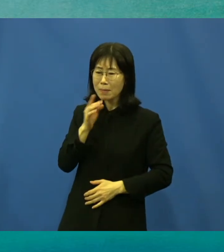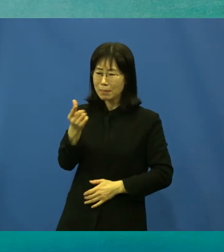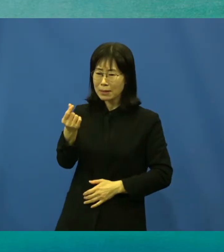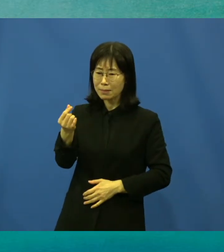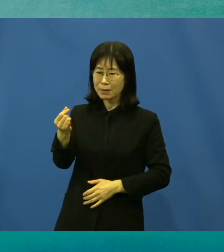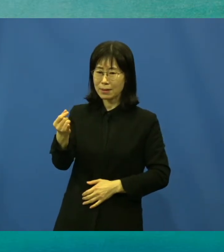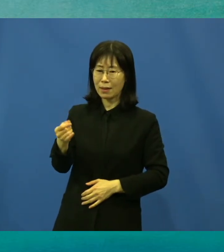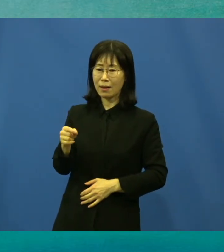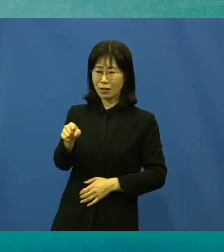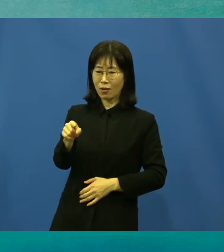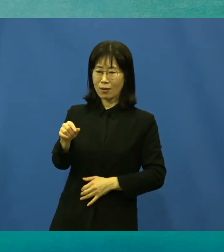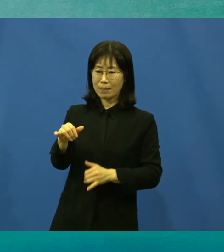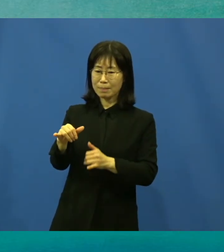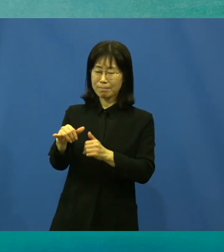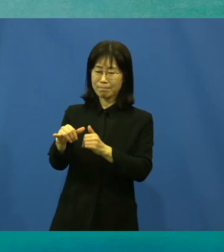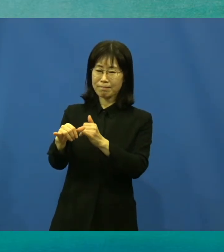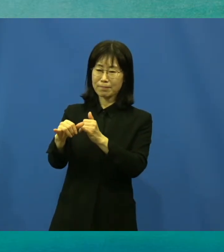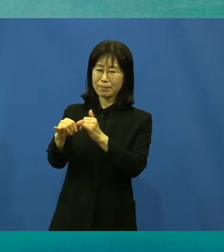끝이야, 끝이야.